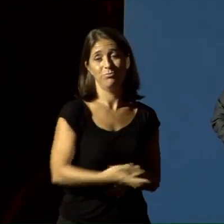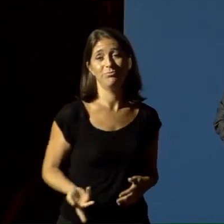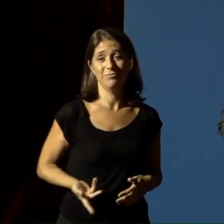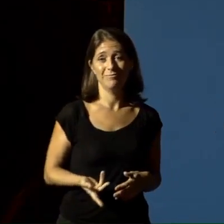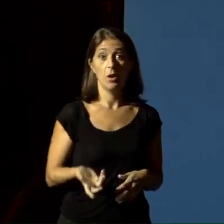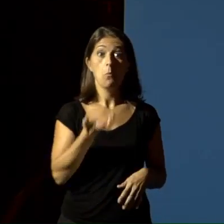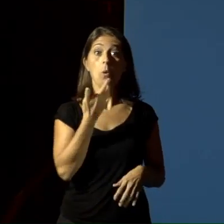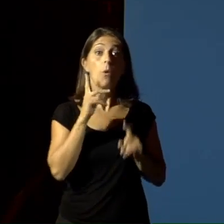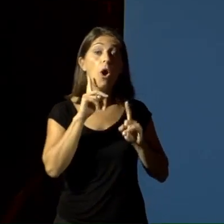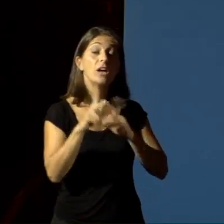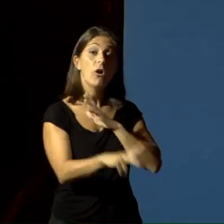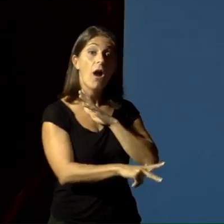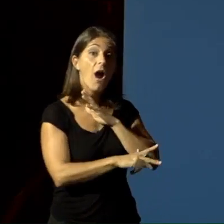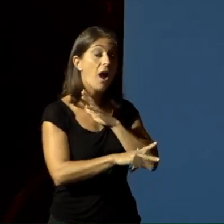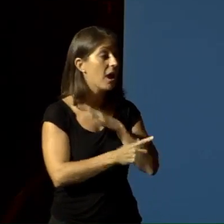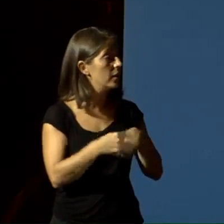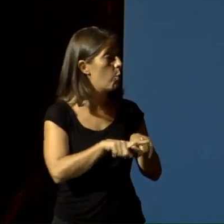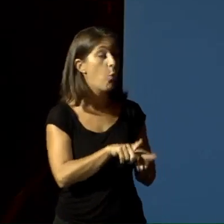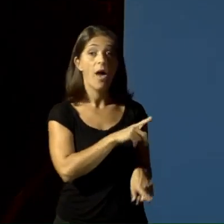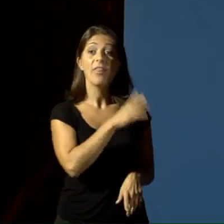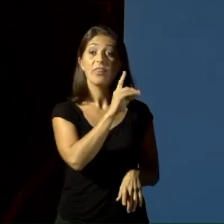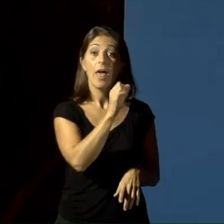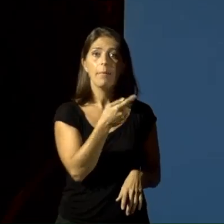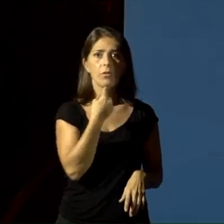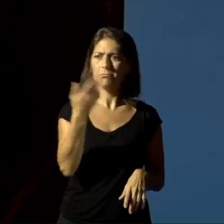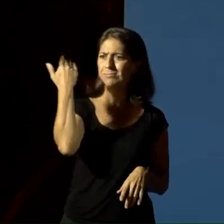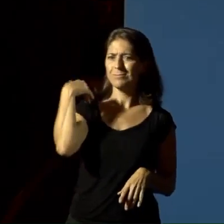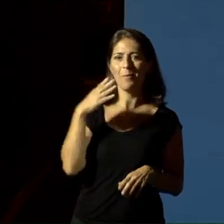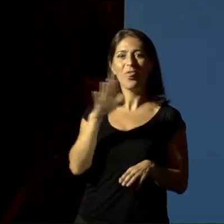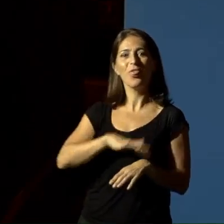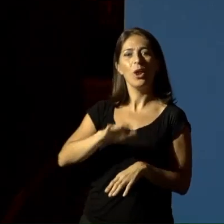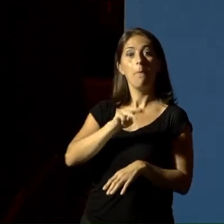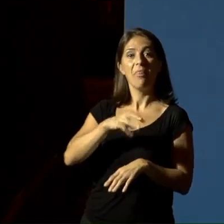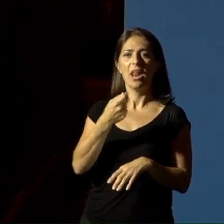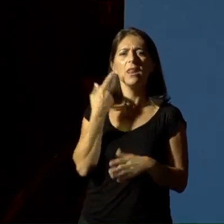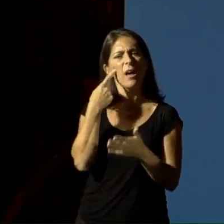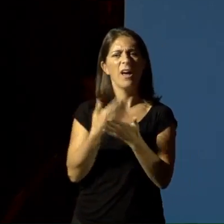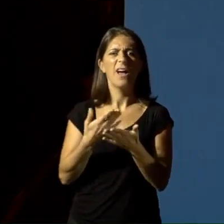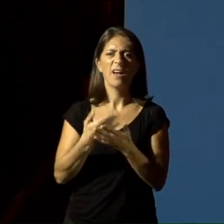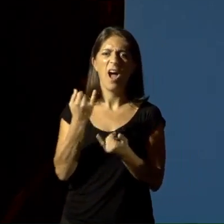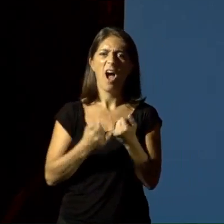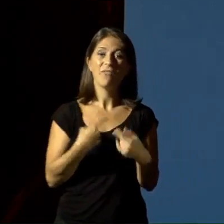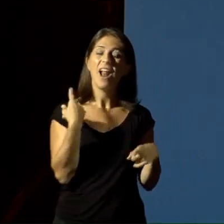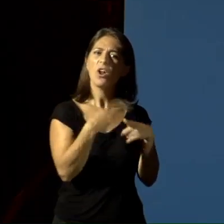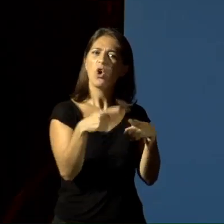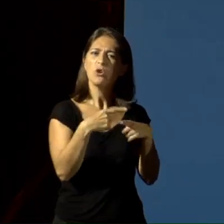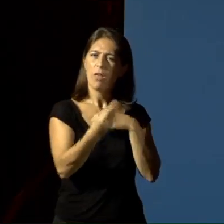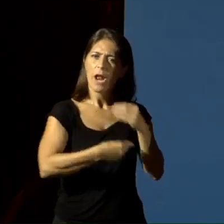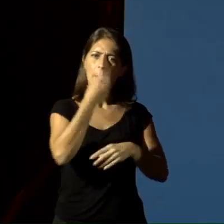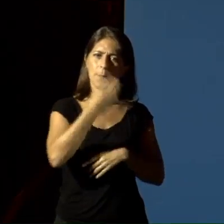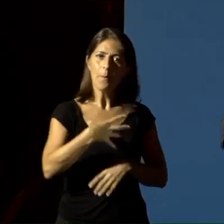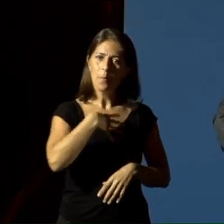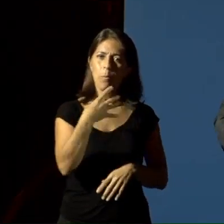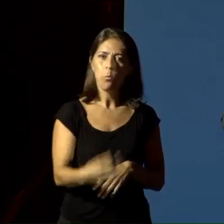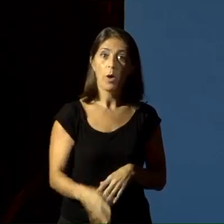Con alcaldes como David que demostrou en Manzaneda, como el mismo explicou, que é posible facer as cousas ben, que